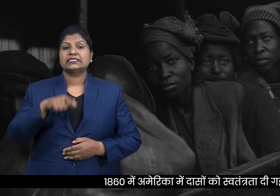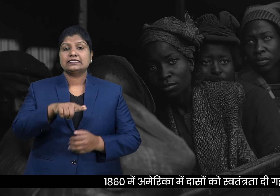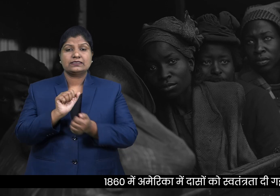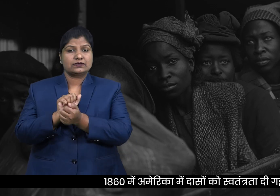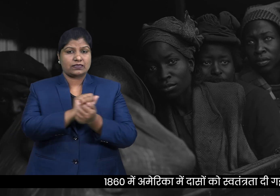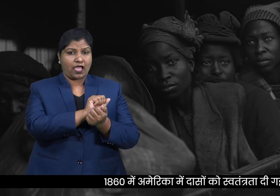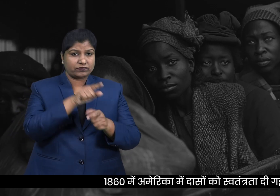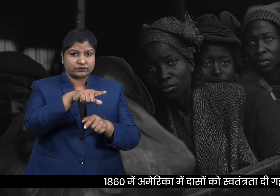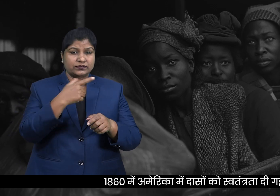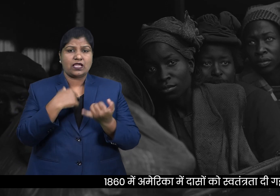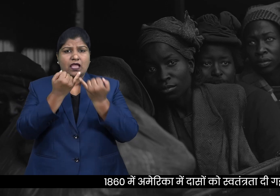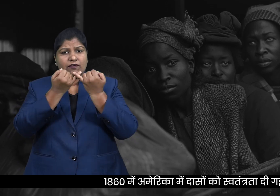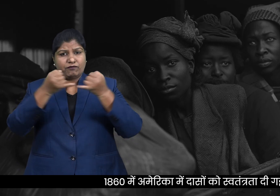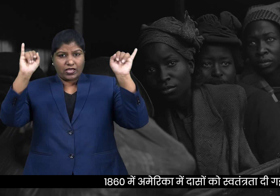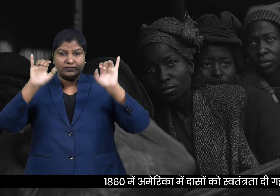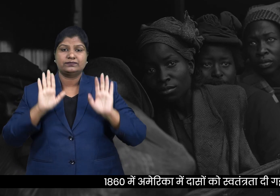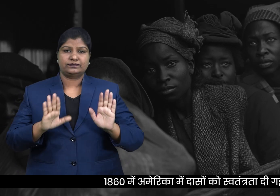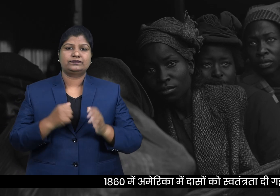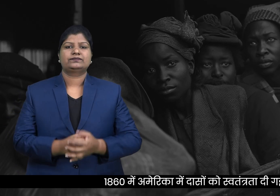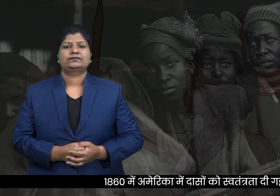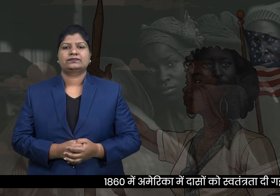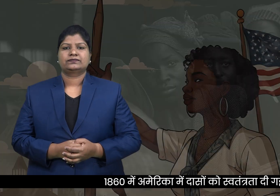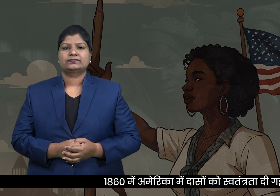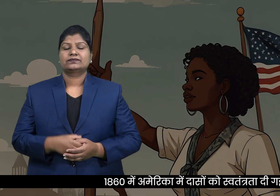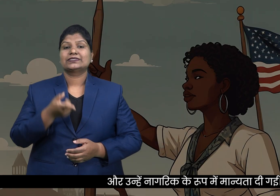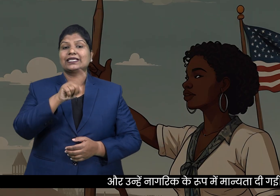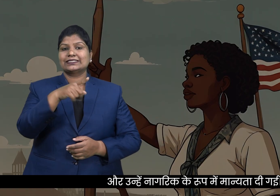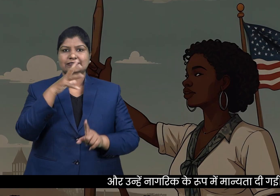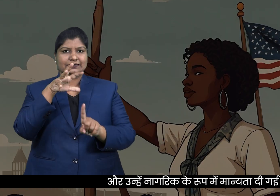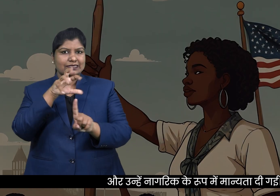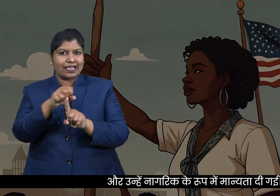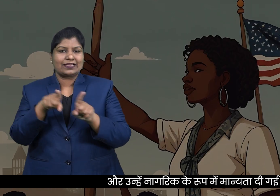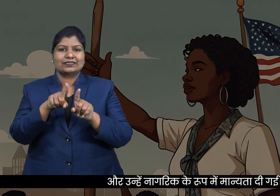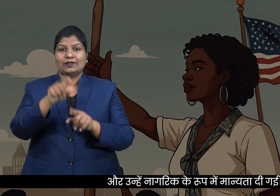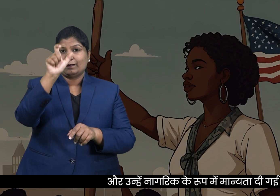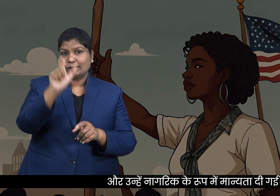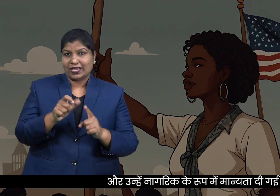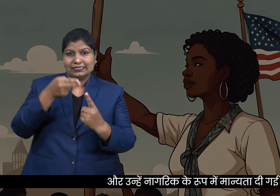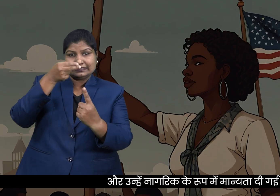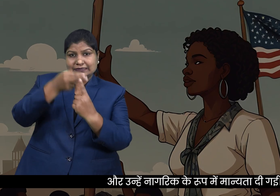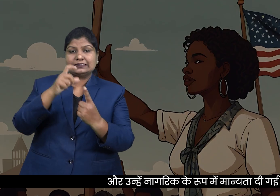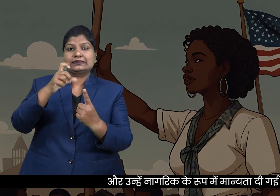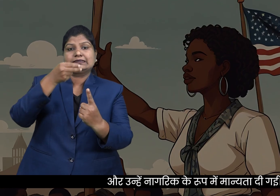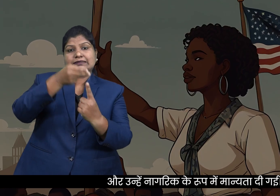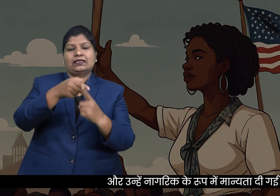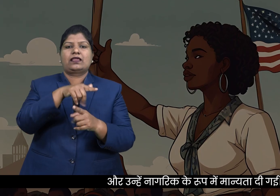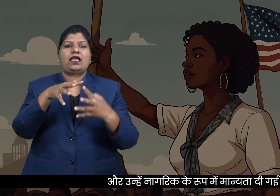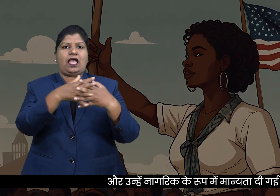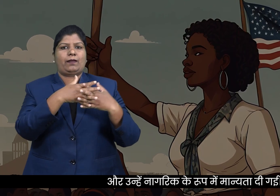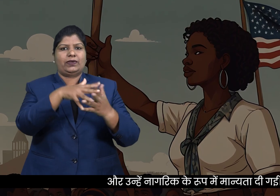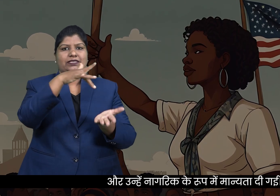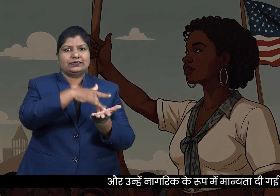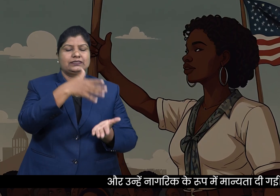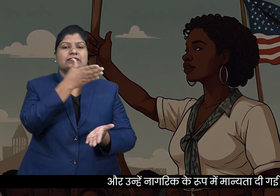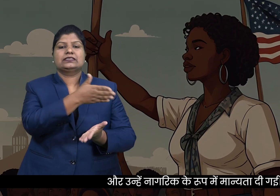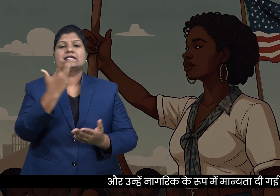1860 में अमेरिका में दासों को स्वतंत्रता दी गई और उन्हें नागरिक के रूप में मान्यता दी गई।